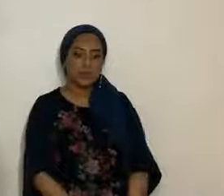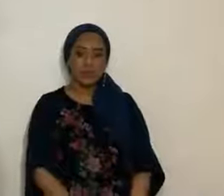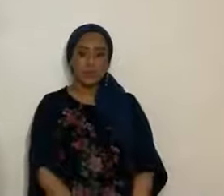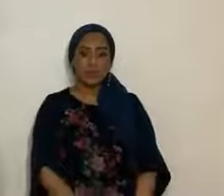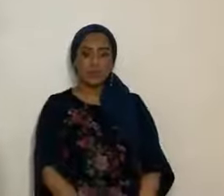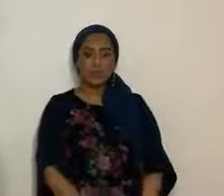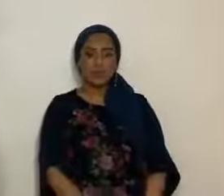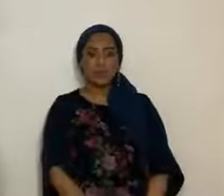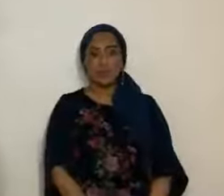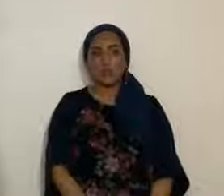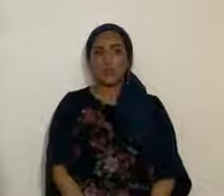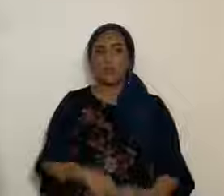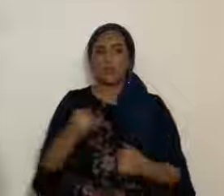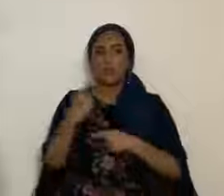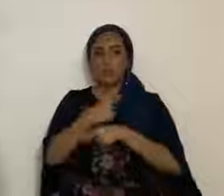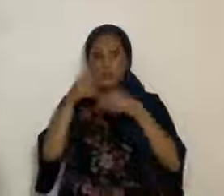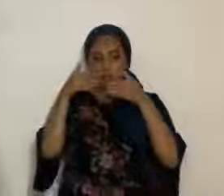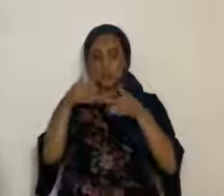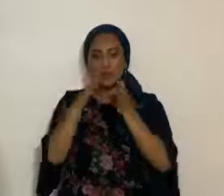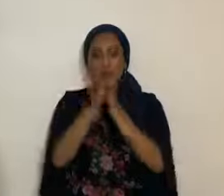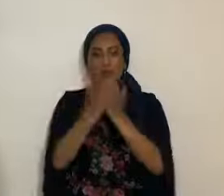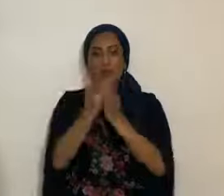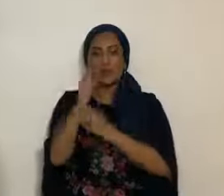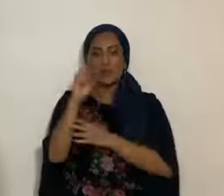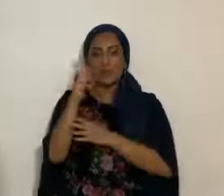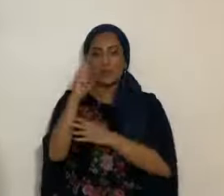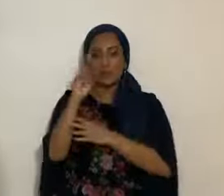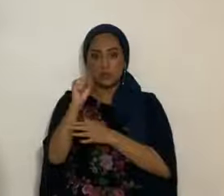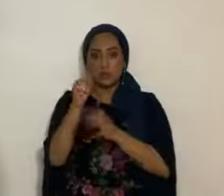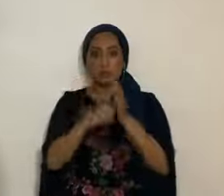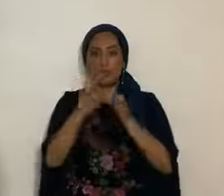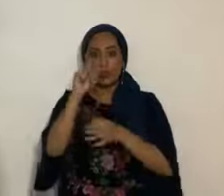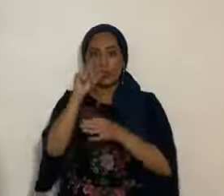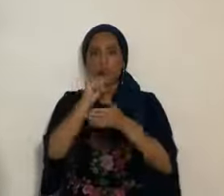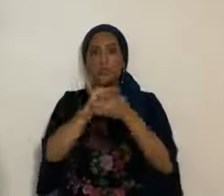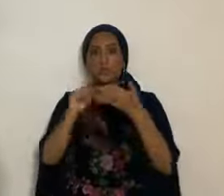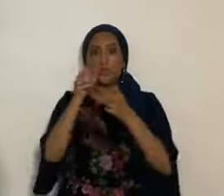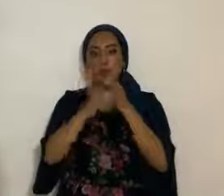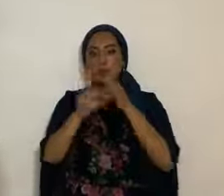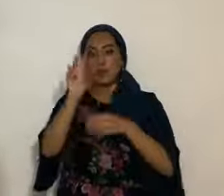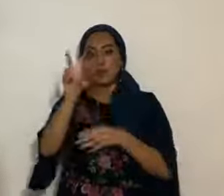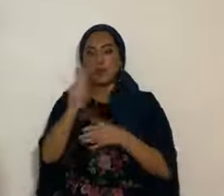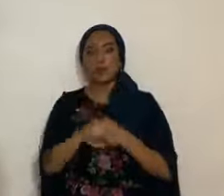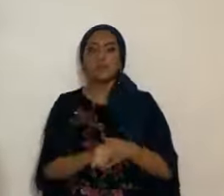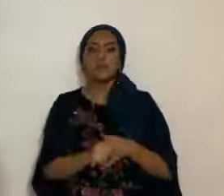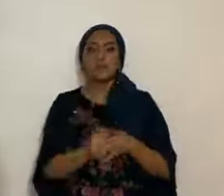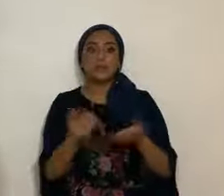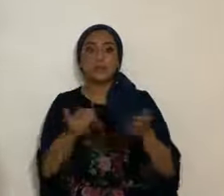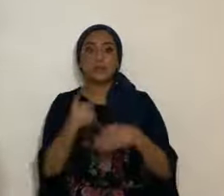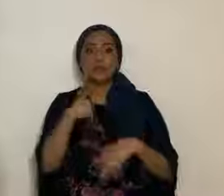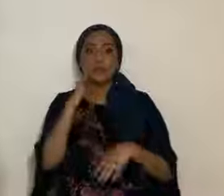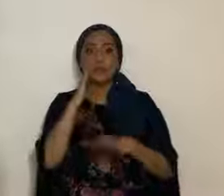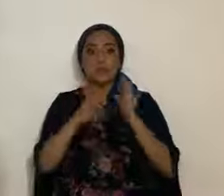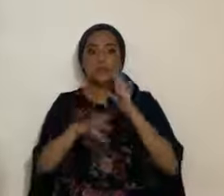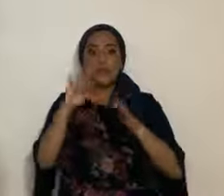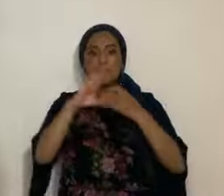Nos vamos a centrar en el libro de Éxodo, tanto en el capítulo 3 como en el capítulo 2. Y aquí vamos a encontrar la historia de